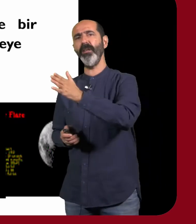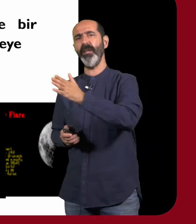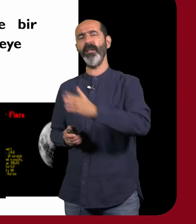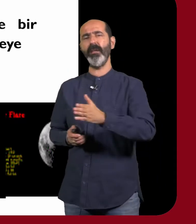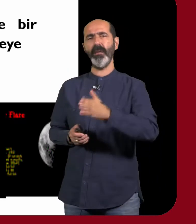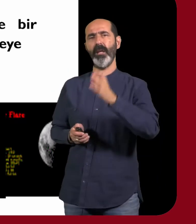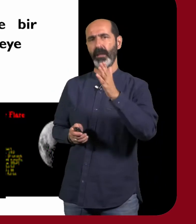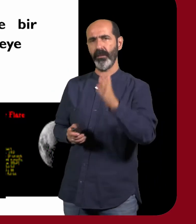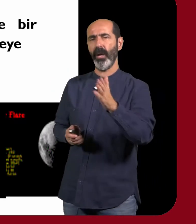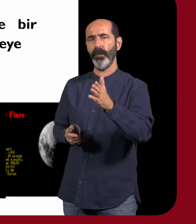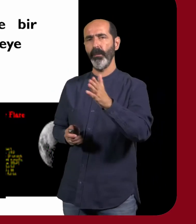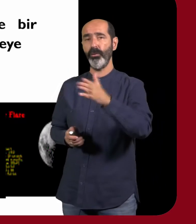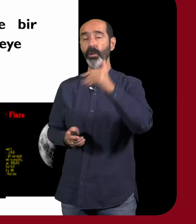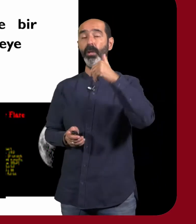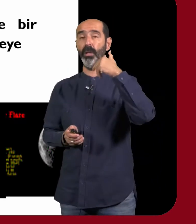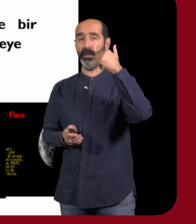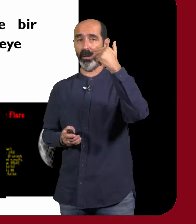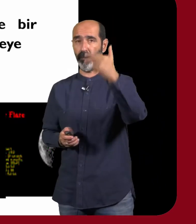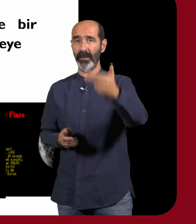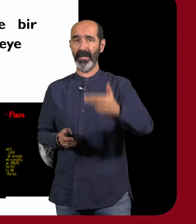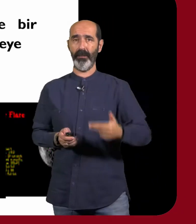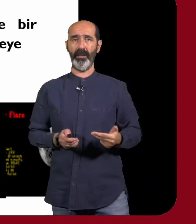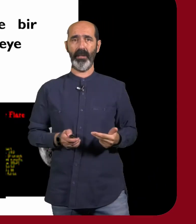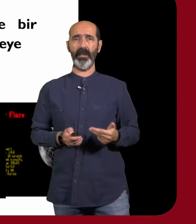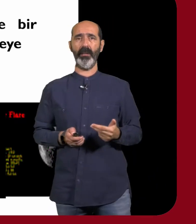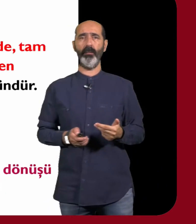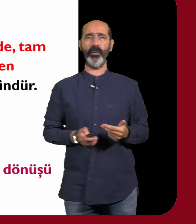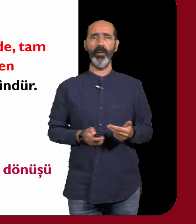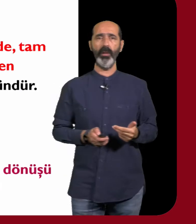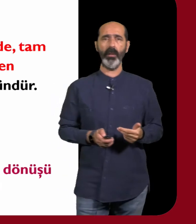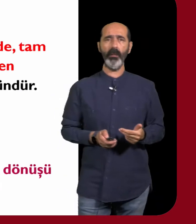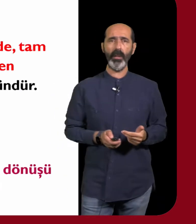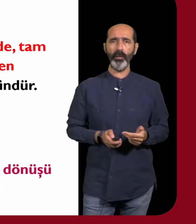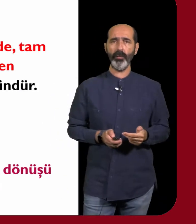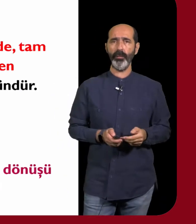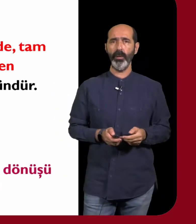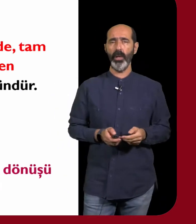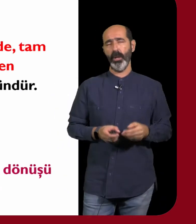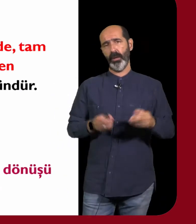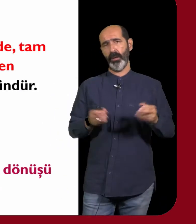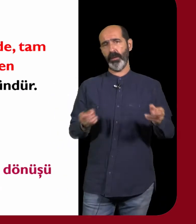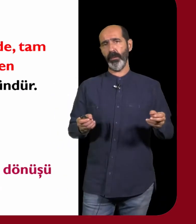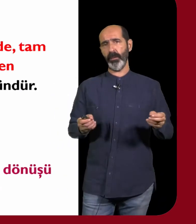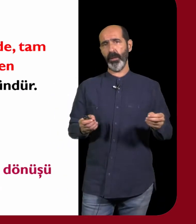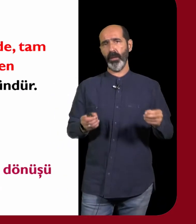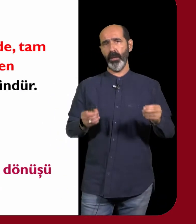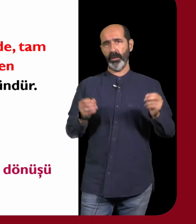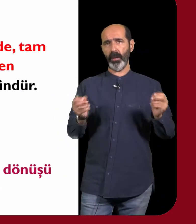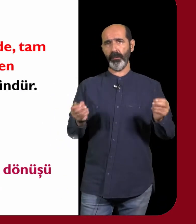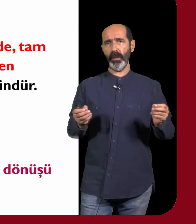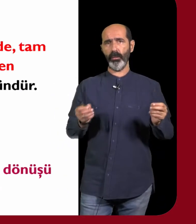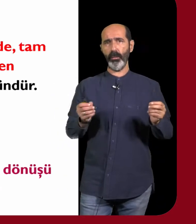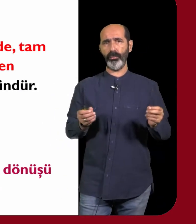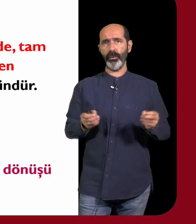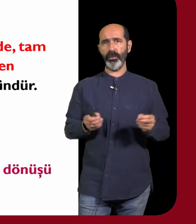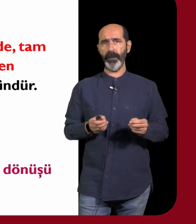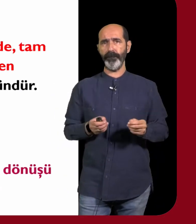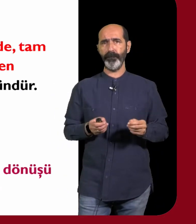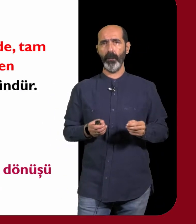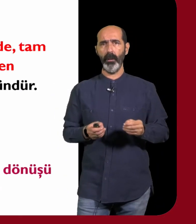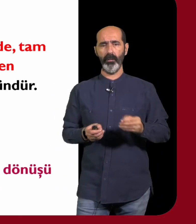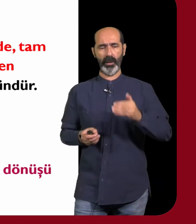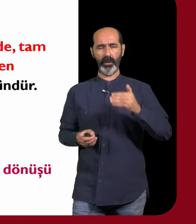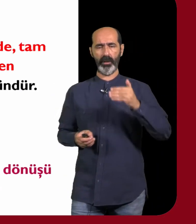ay üzerinden gidilerek ne yapılmıştır takvimler meydana getirmiştir da bakıyorsunuz dediğim gibi takvimler